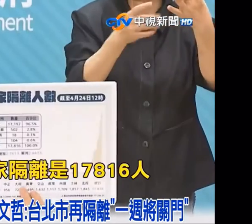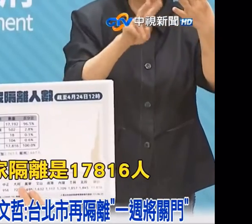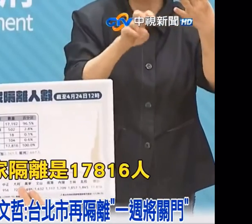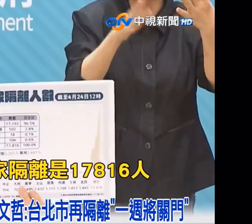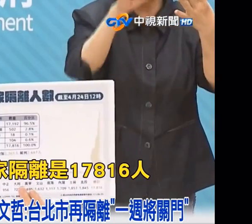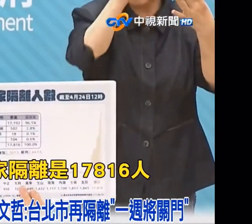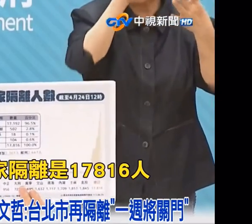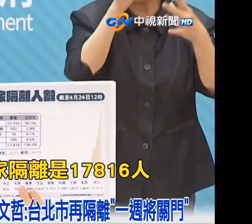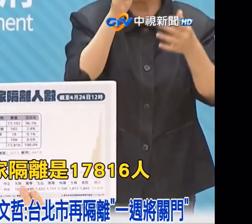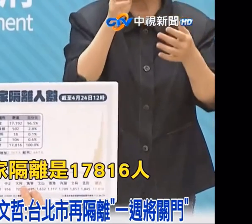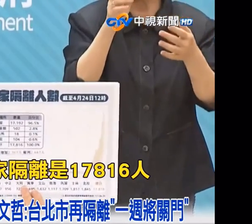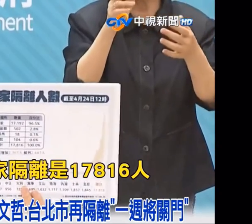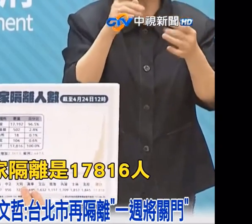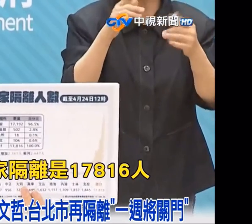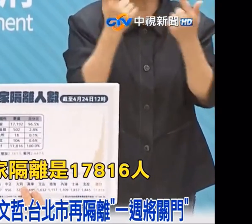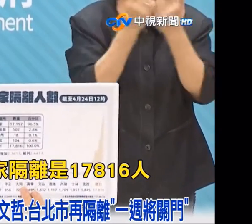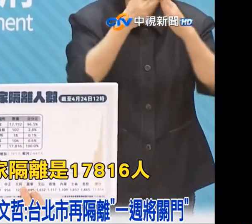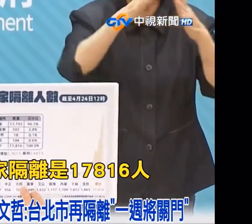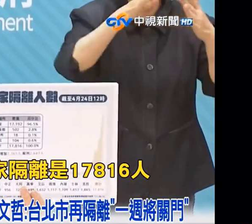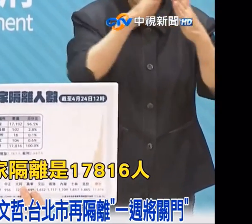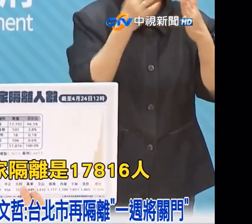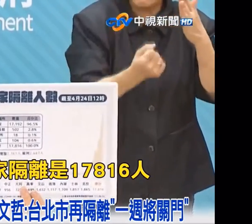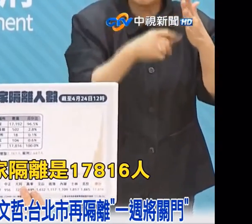台北市居家隔离是